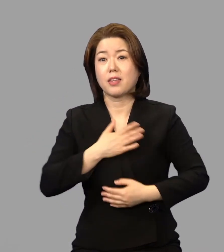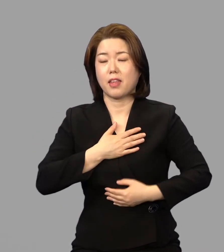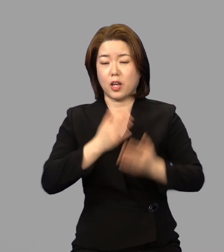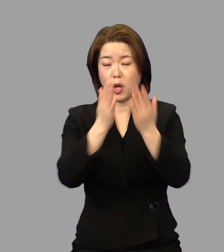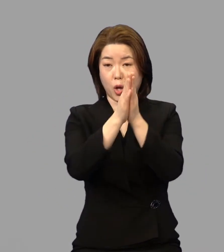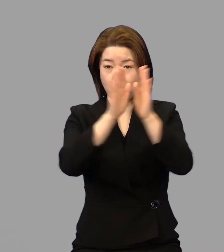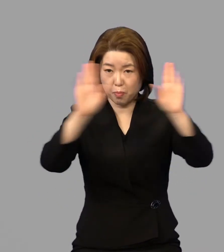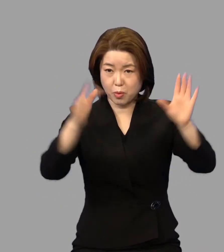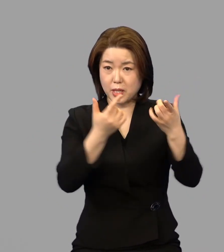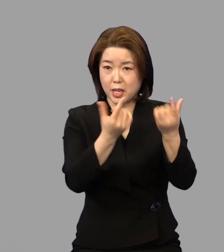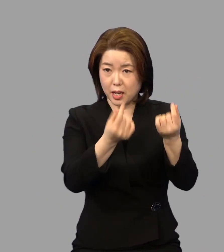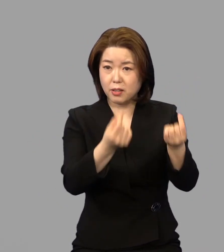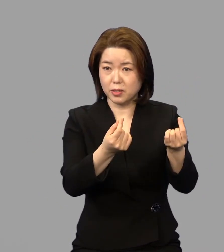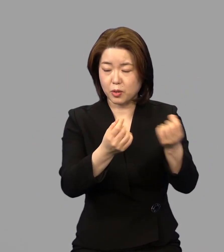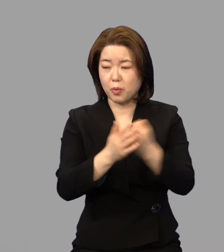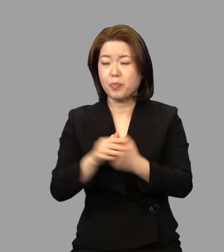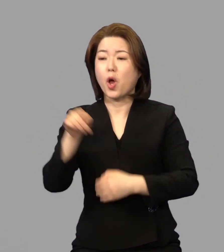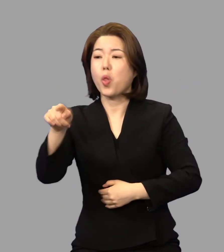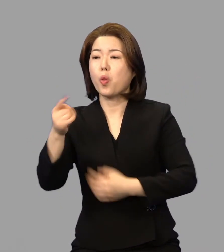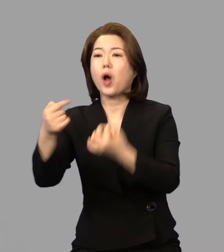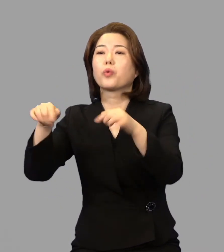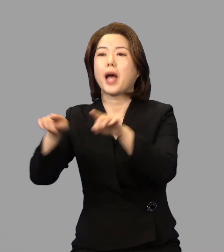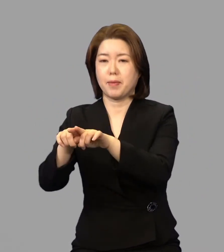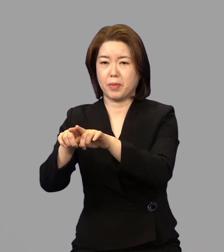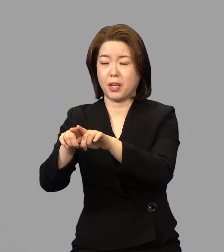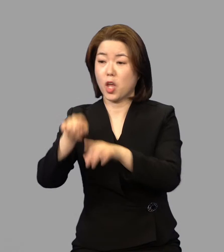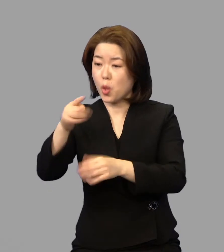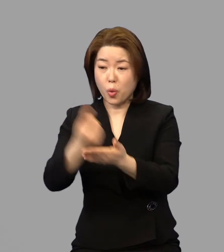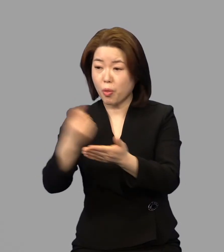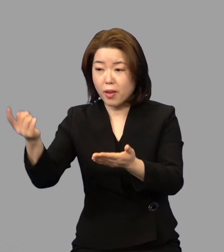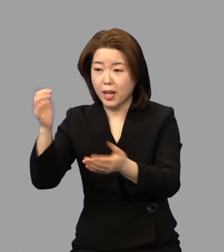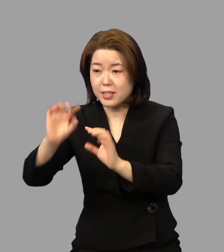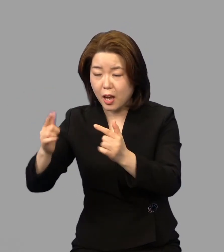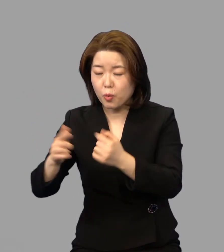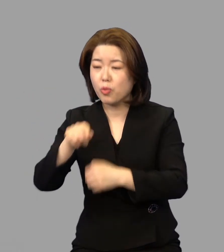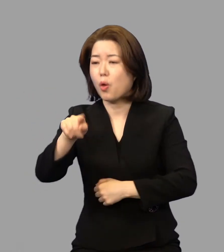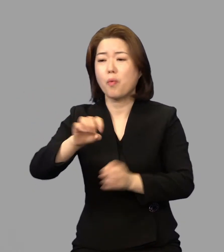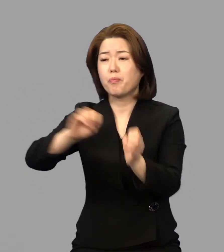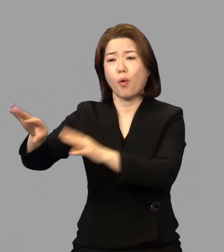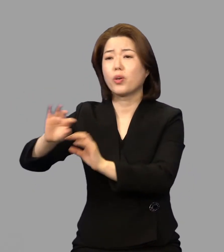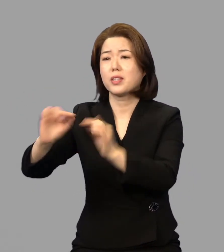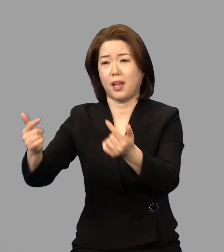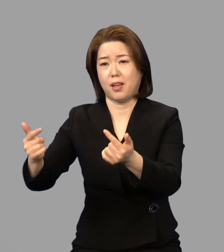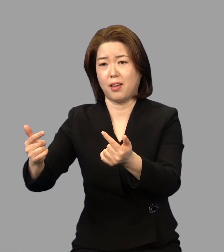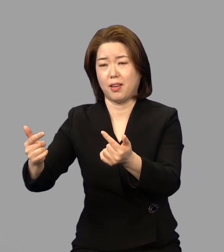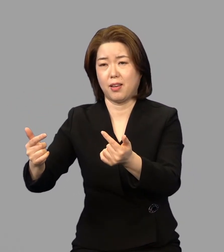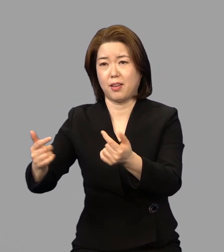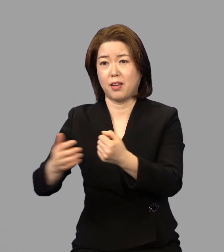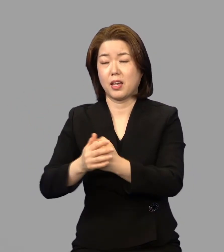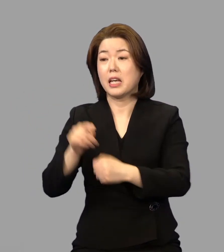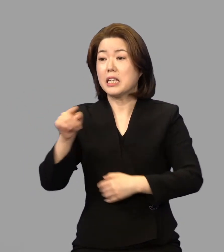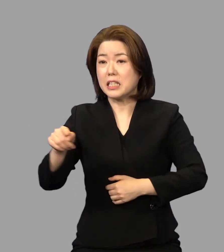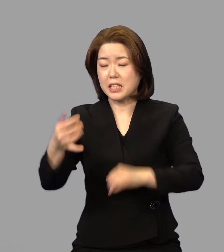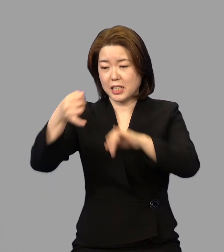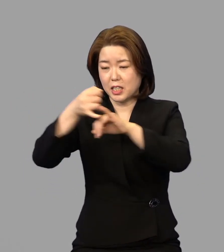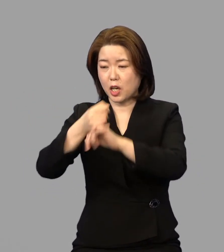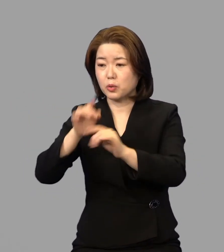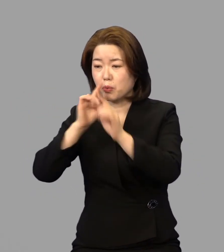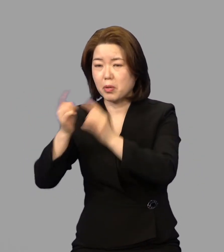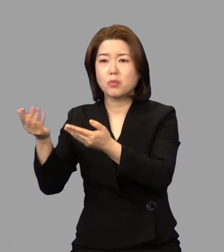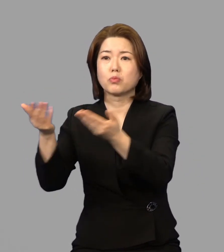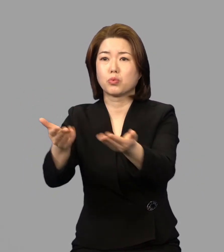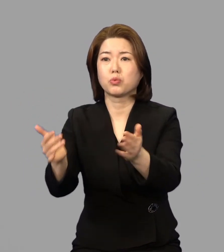같이 너와 함께하며 너를 떠나지 아니하며 버리지 아니하겠다 하는 이 약속을